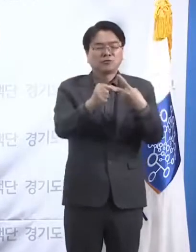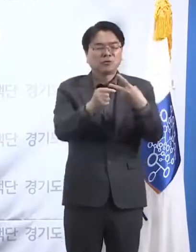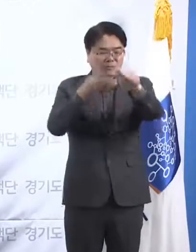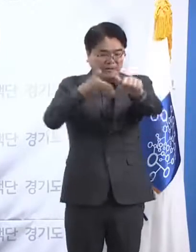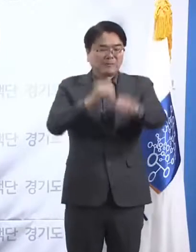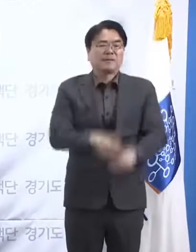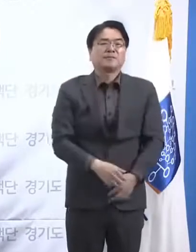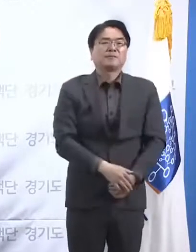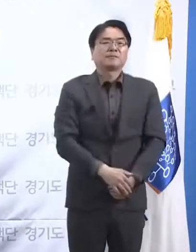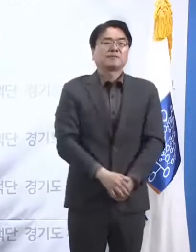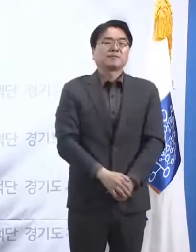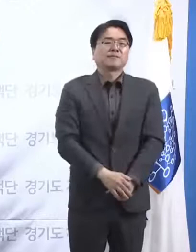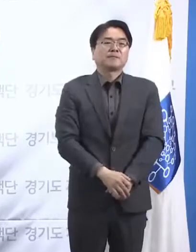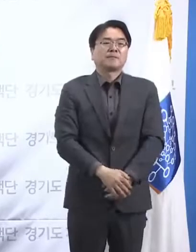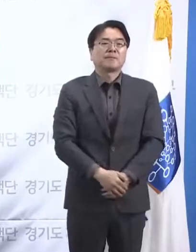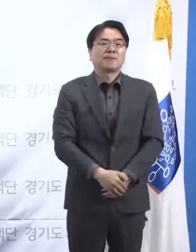바랍니다.